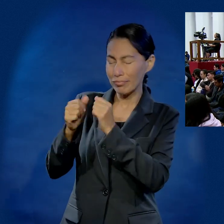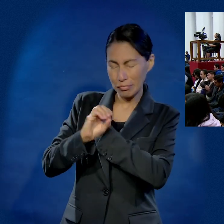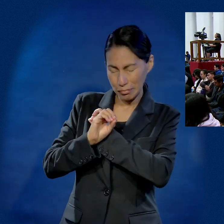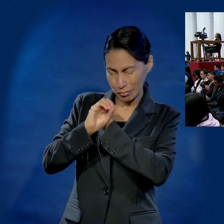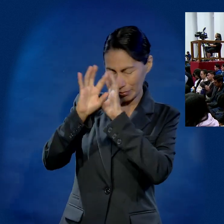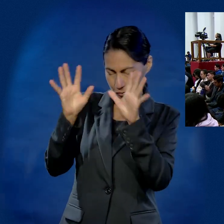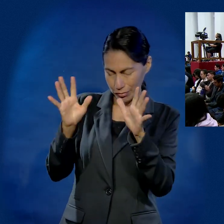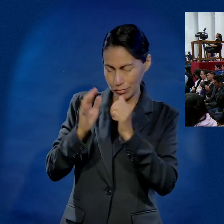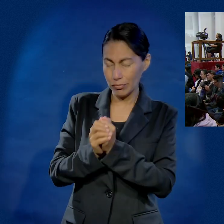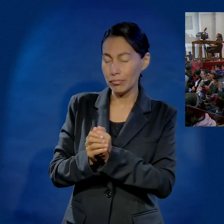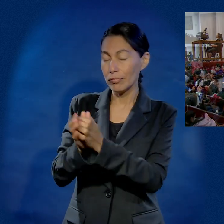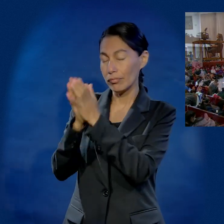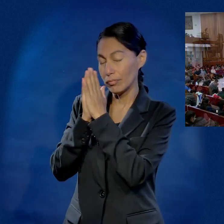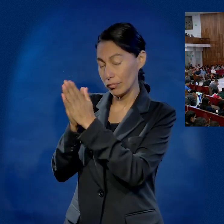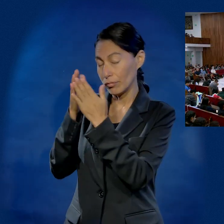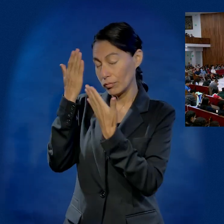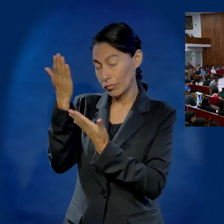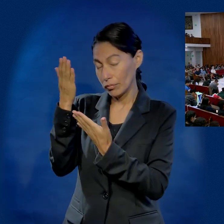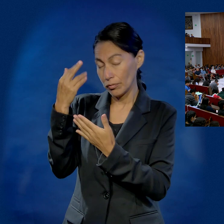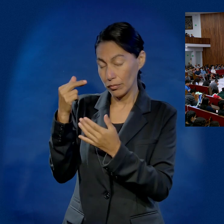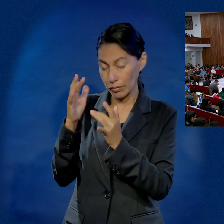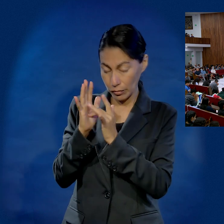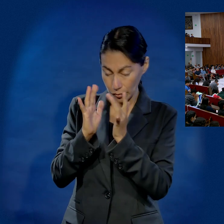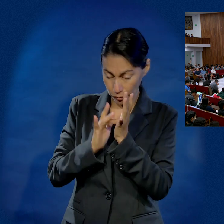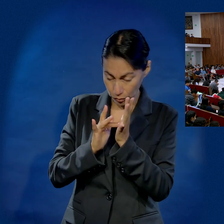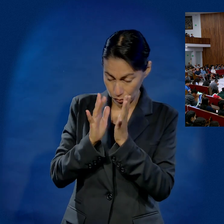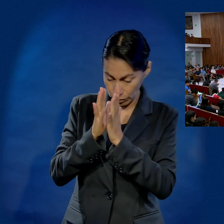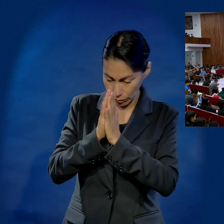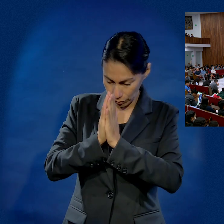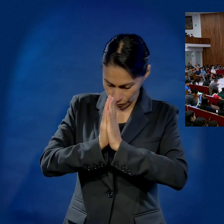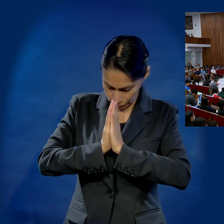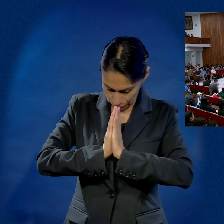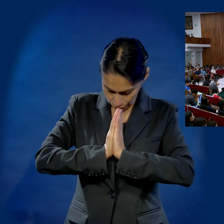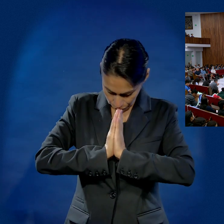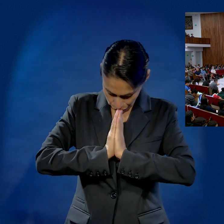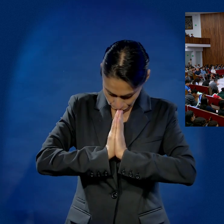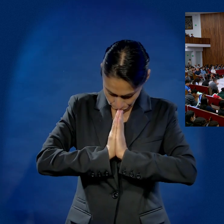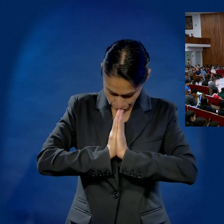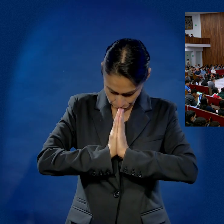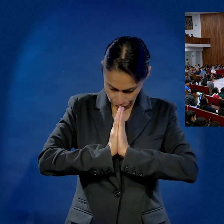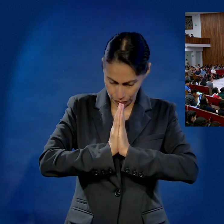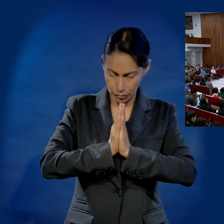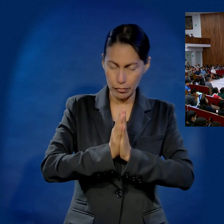lo ves. Lo pedimos en el nombre de Jesús. Amén.